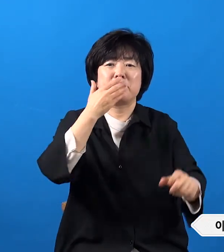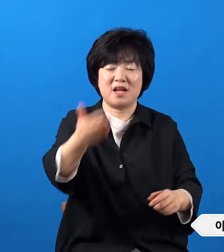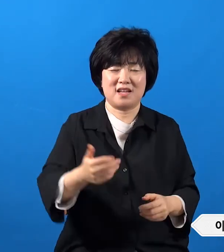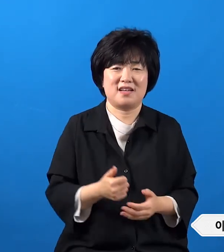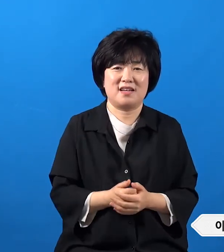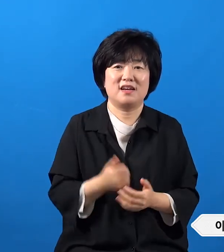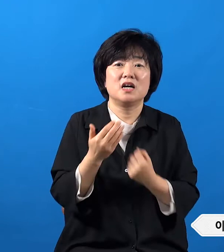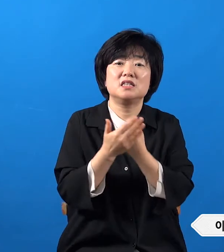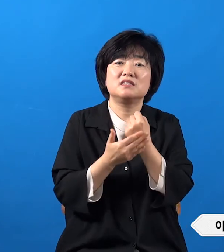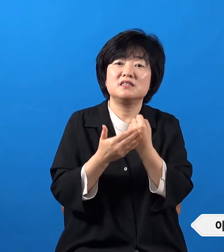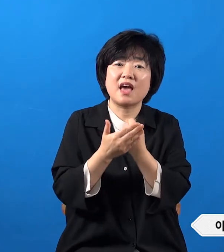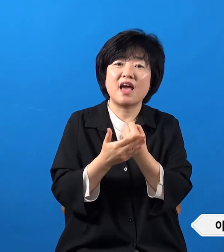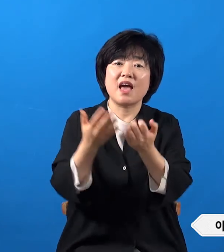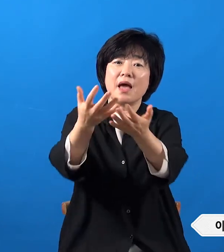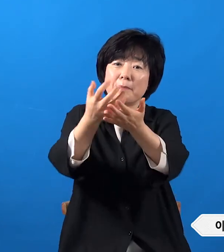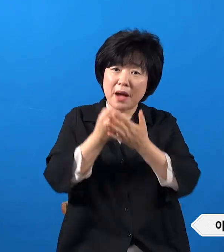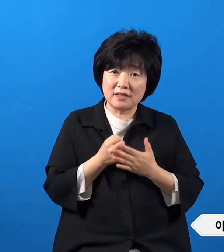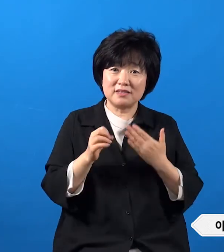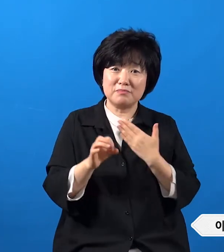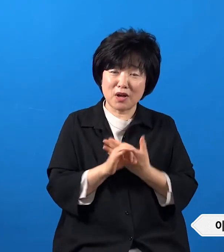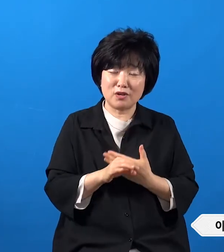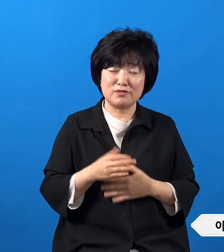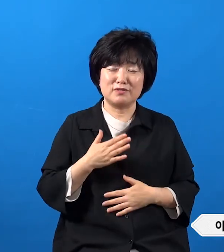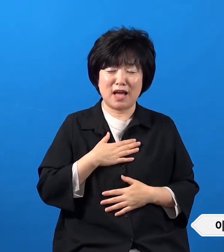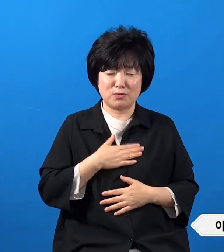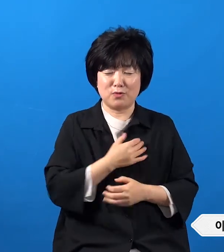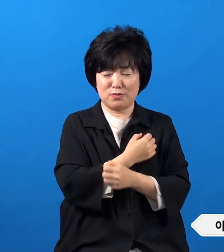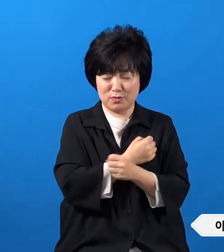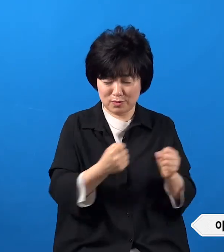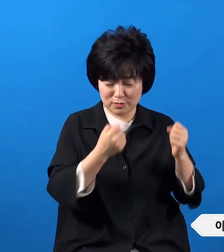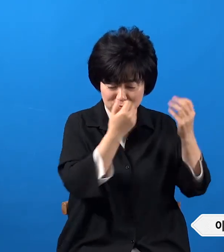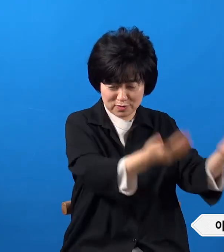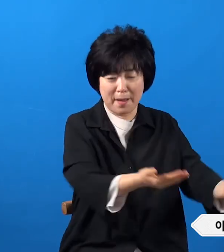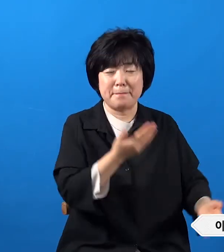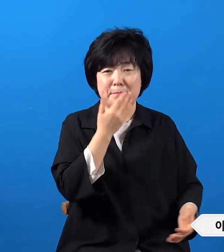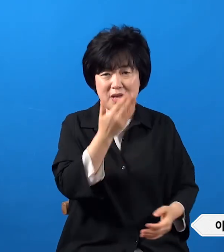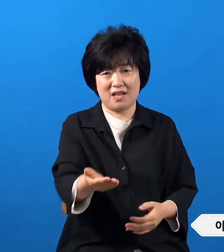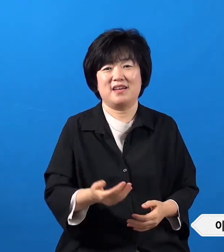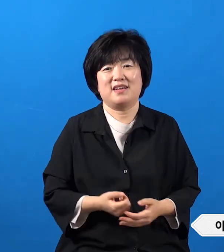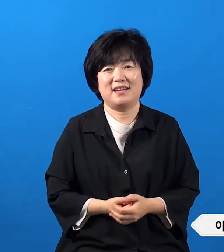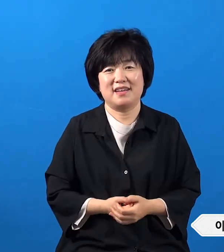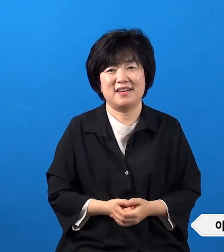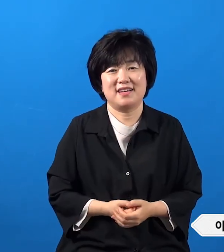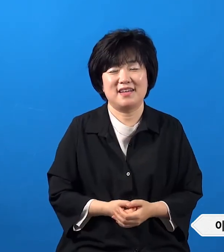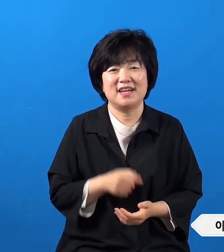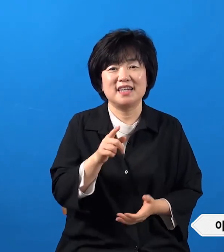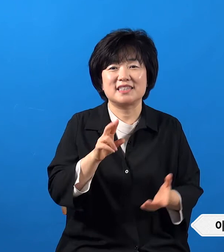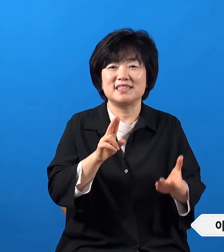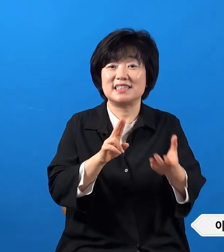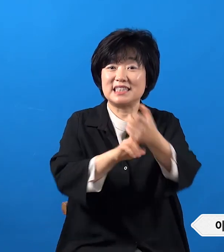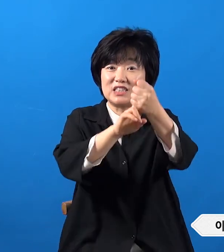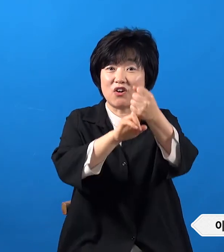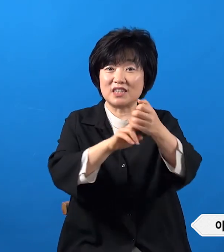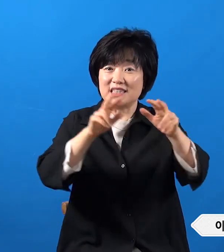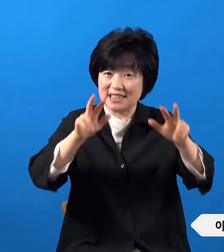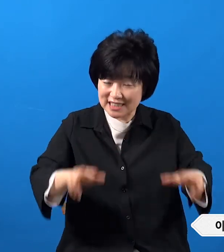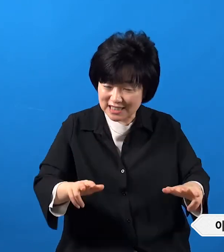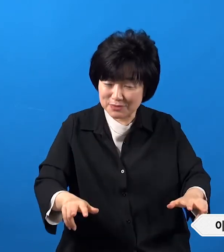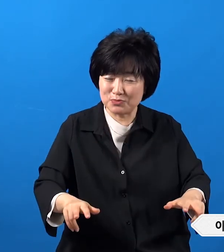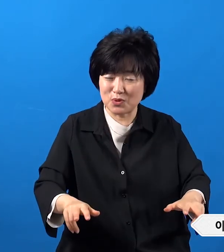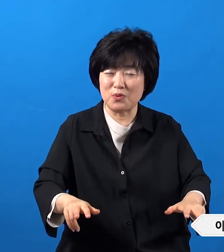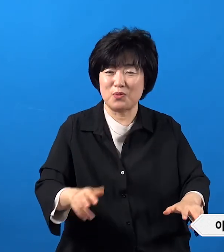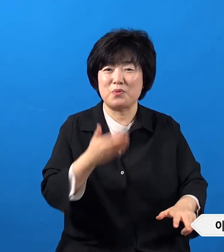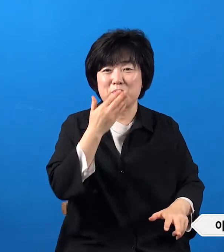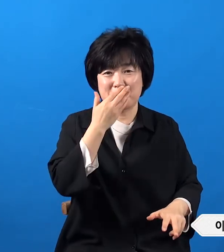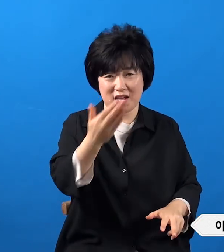그 은혜가 임하면 이런 드라마는 우리에게도 일어날 수 있을 줄로 믿습니다. 그 기적은 지금도 일어날 수 있는